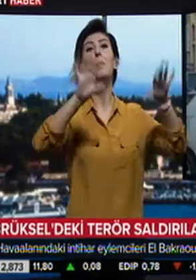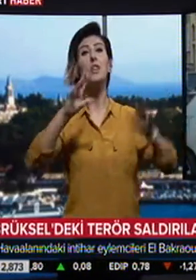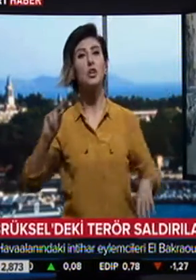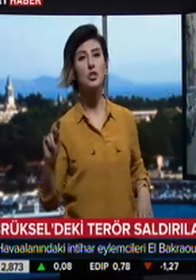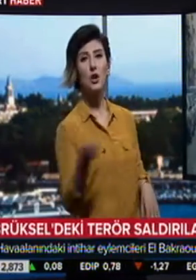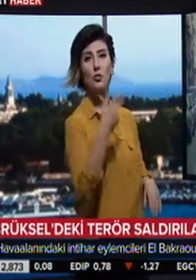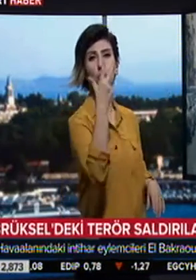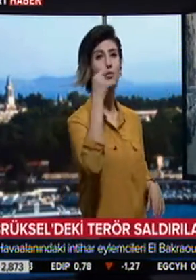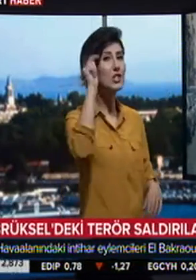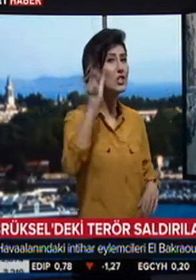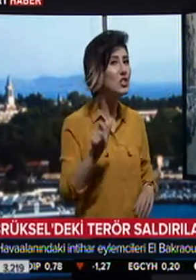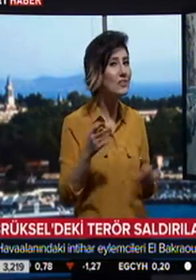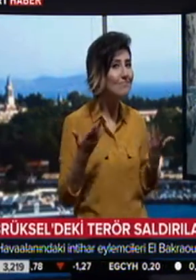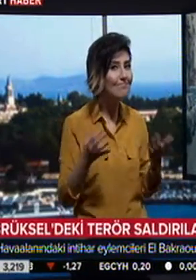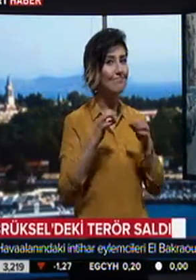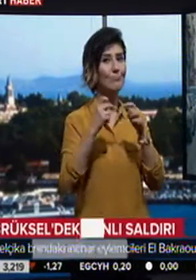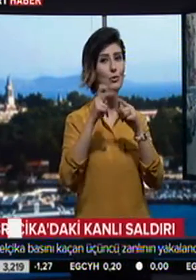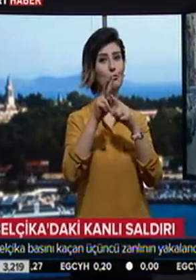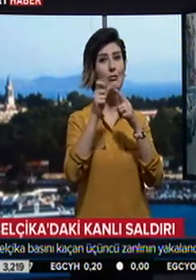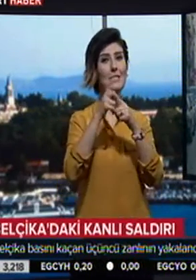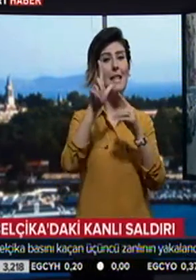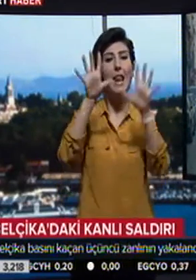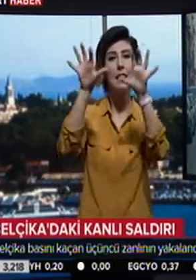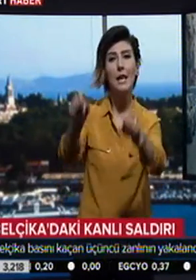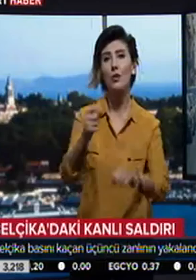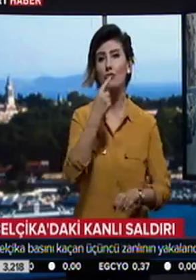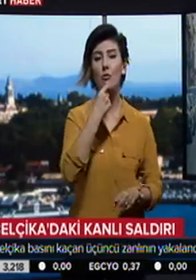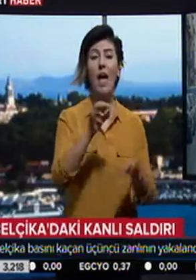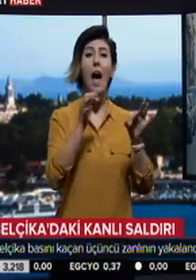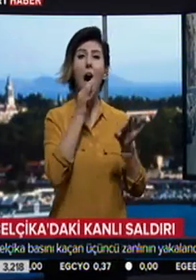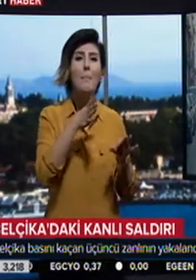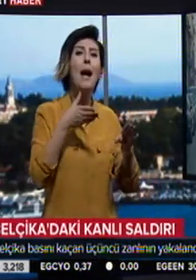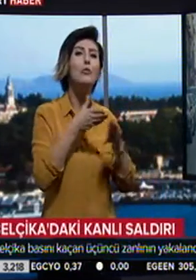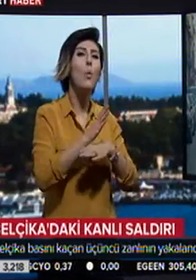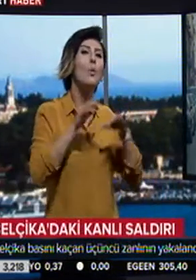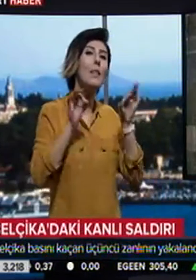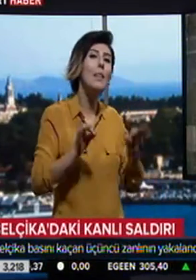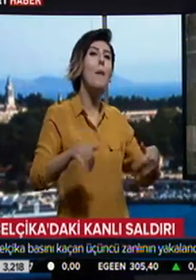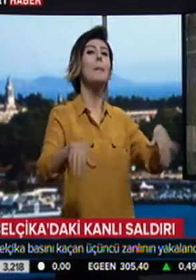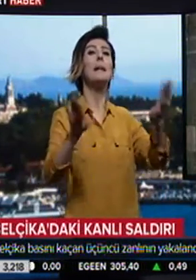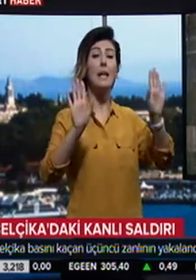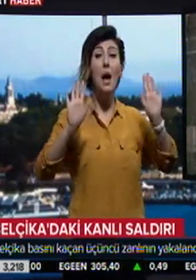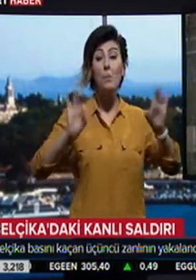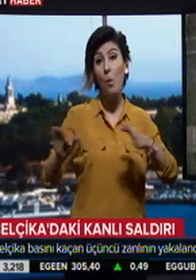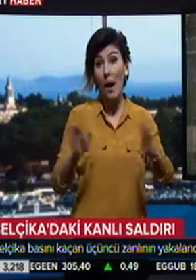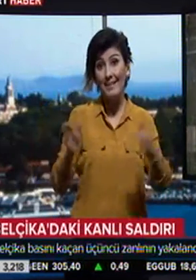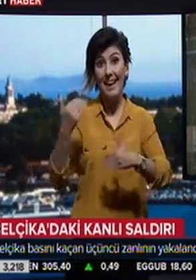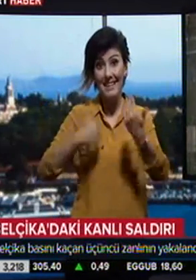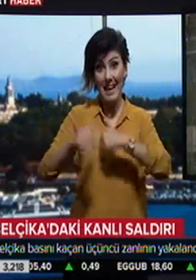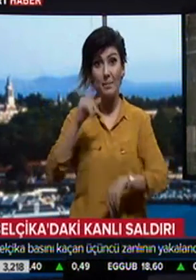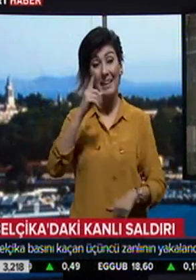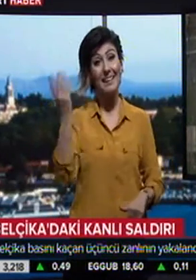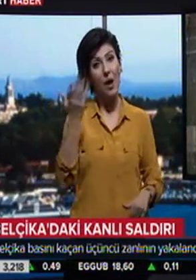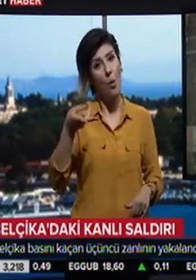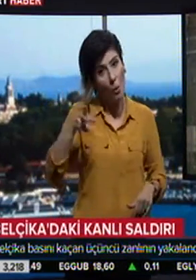da Brüksel'de yakalandığını iddia etti. Haber henüz resmi makamlarca doğrulanmadı. Bu arada yaralılardan